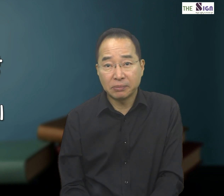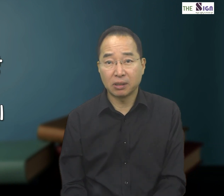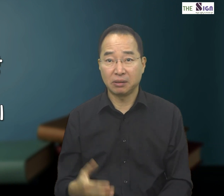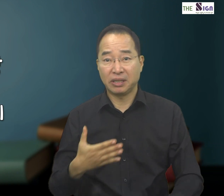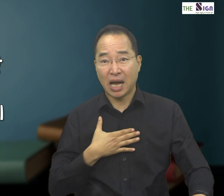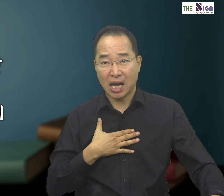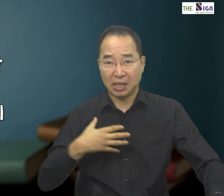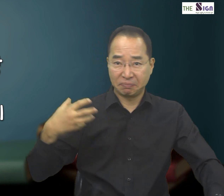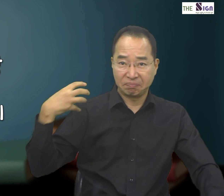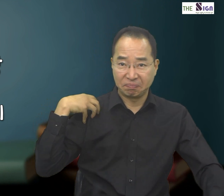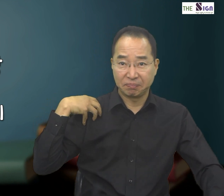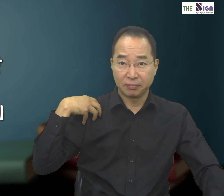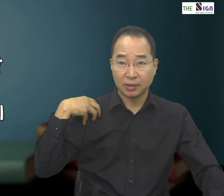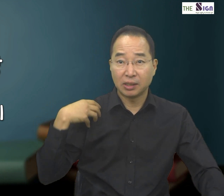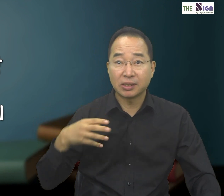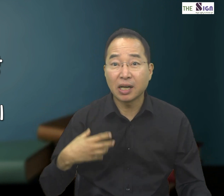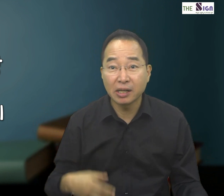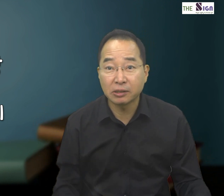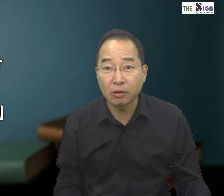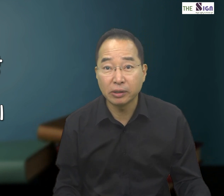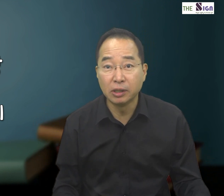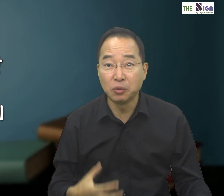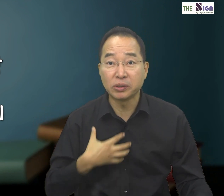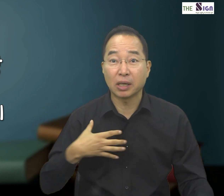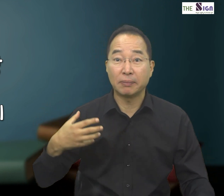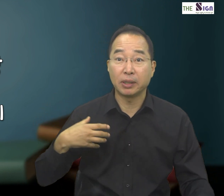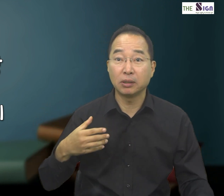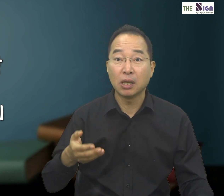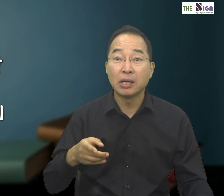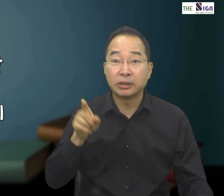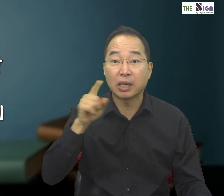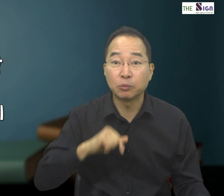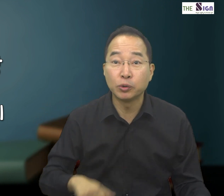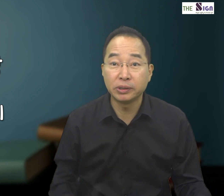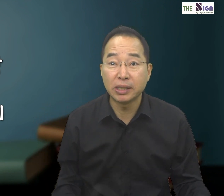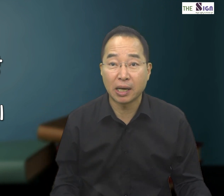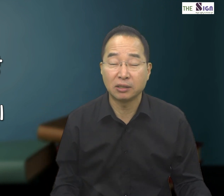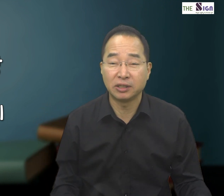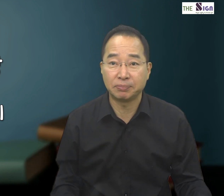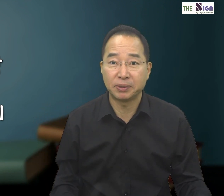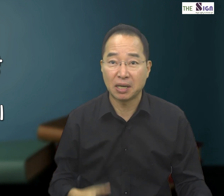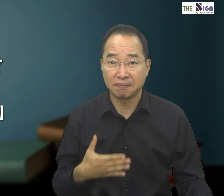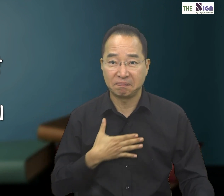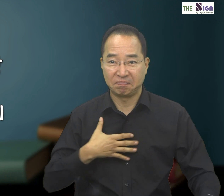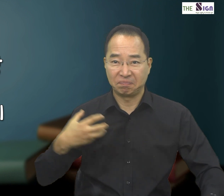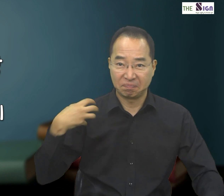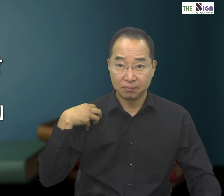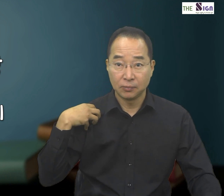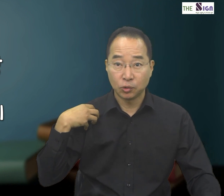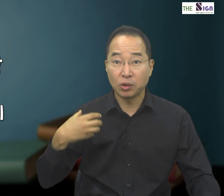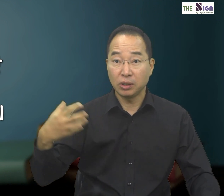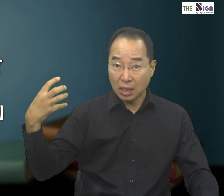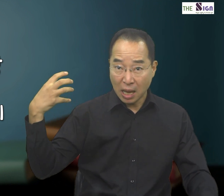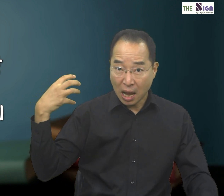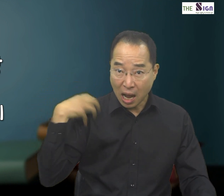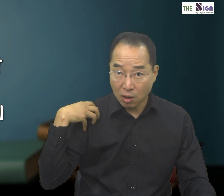하면서 나 식당에서 이런 동작을 하면은 그 사람이 돈 쓴다라는 뜻입니다. 또는